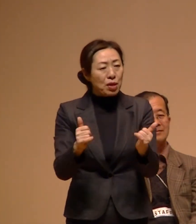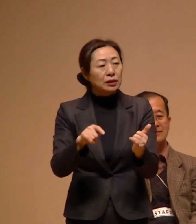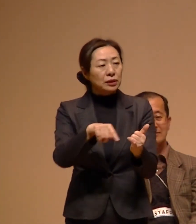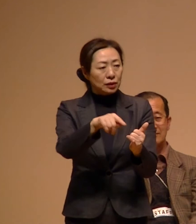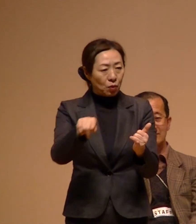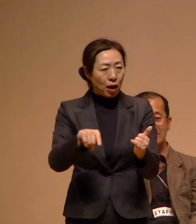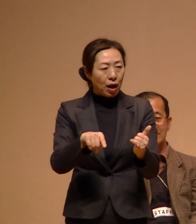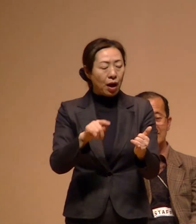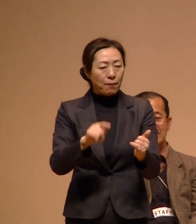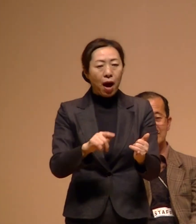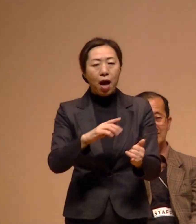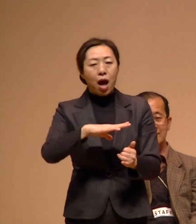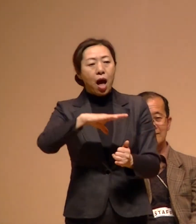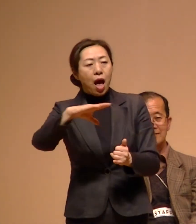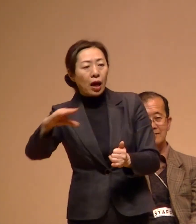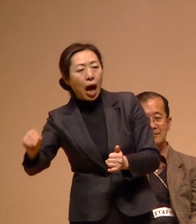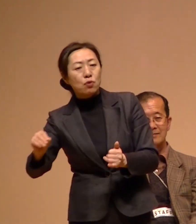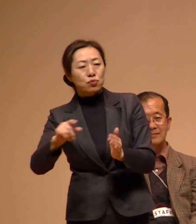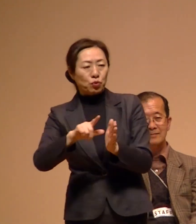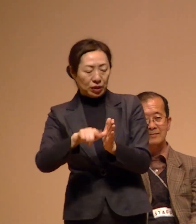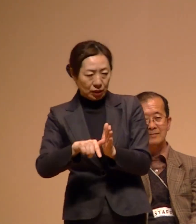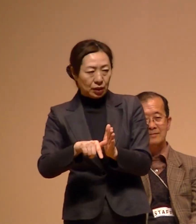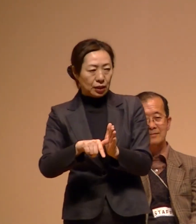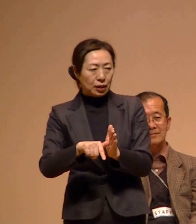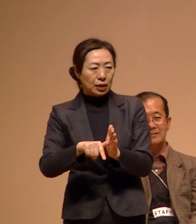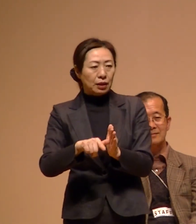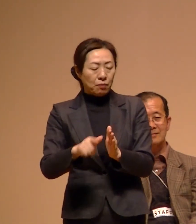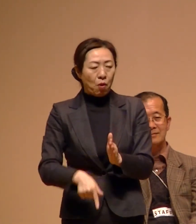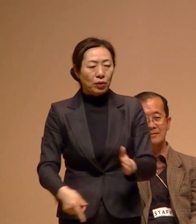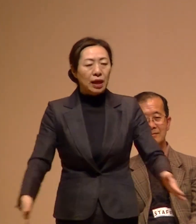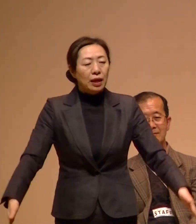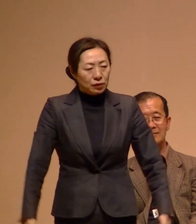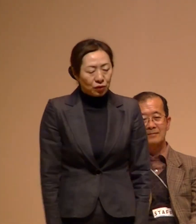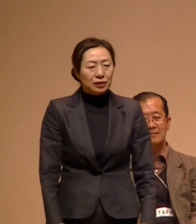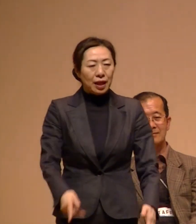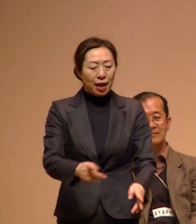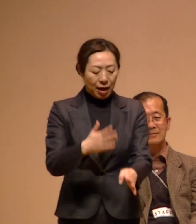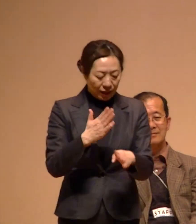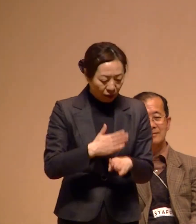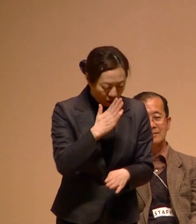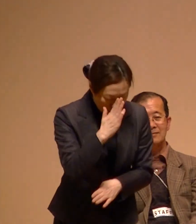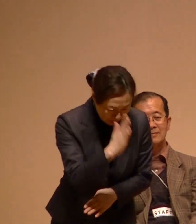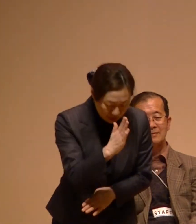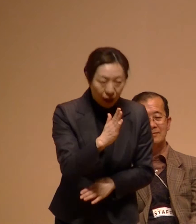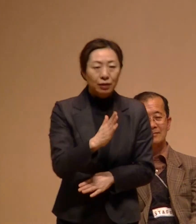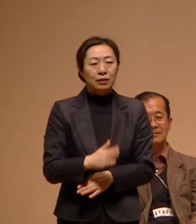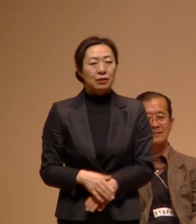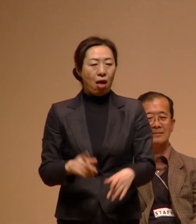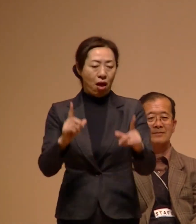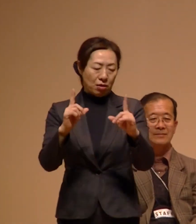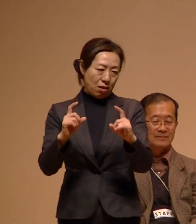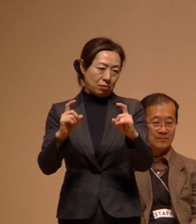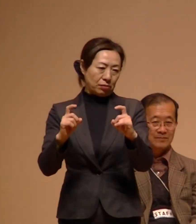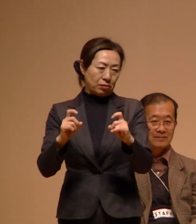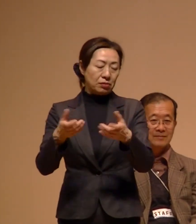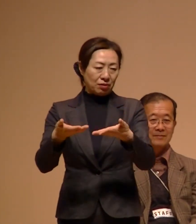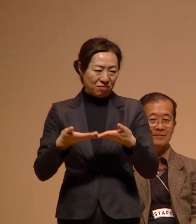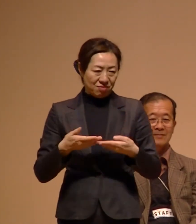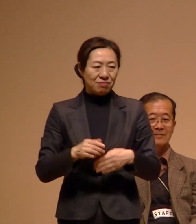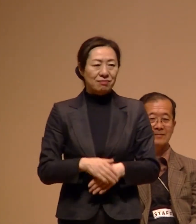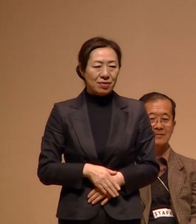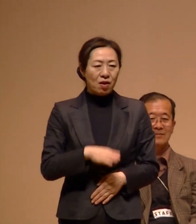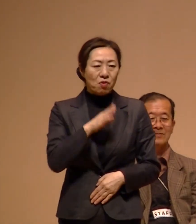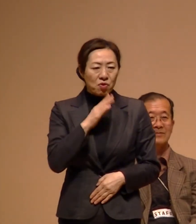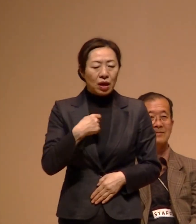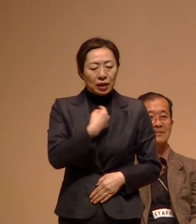にもう帰る時に、帰る間際整列をして、ありがとうございましたと、本当に